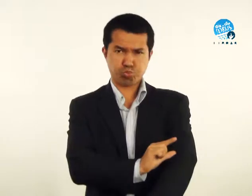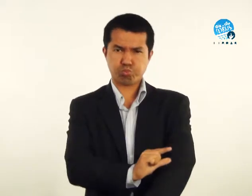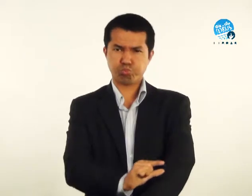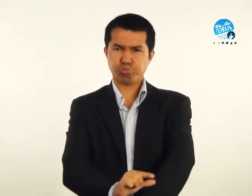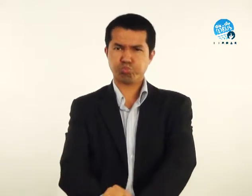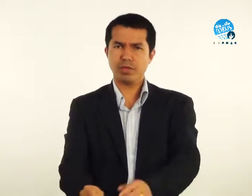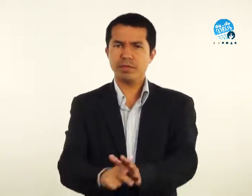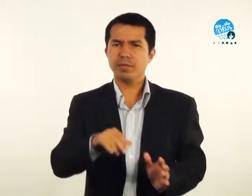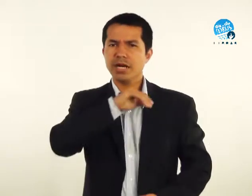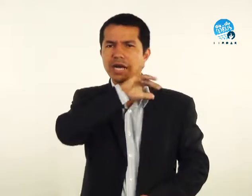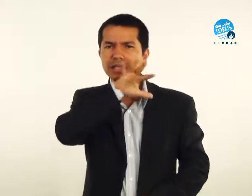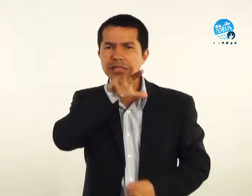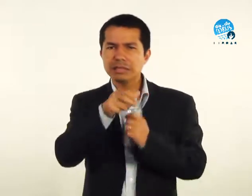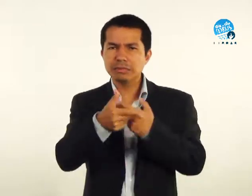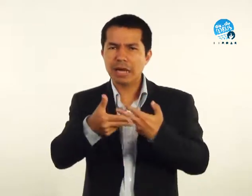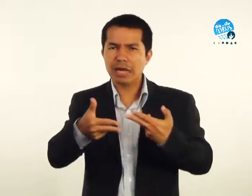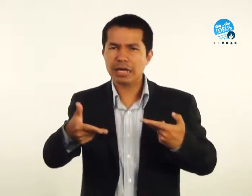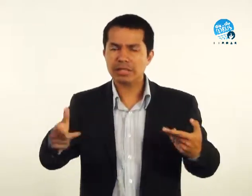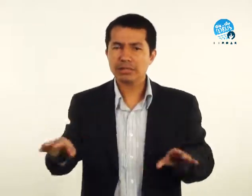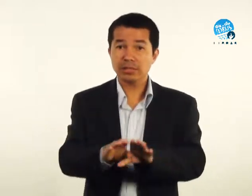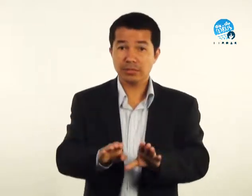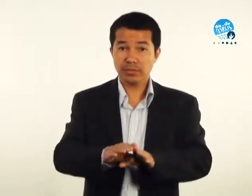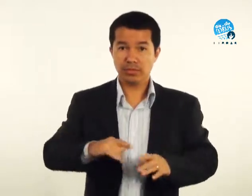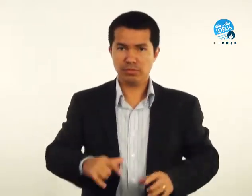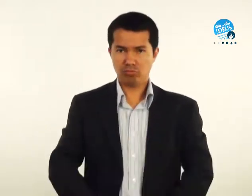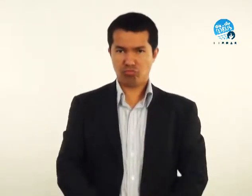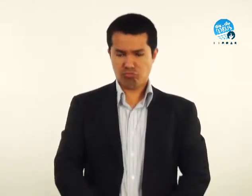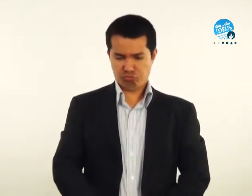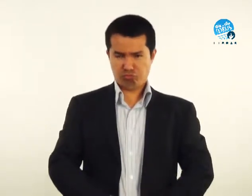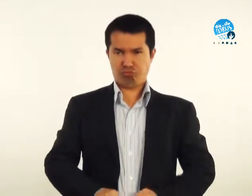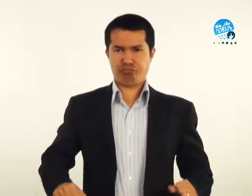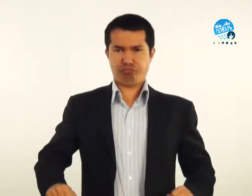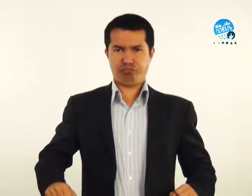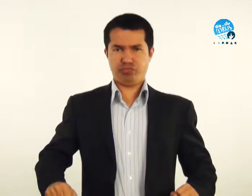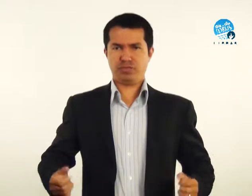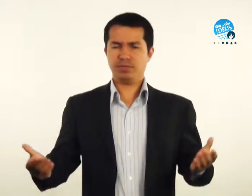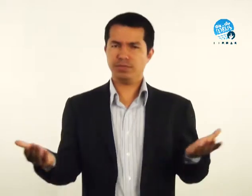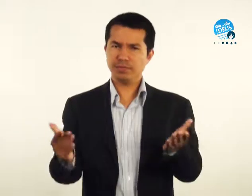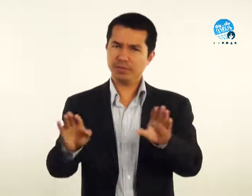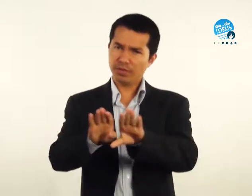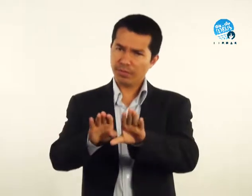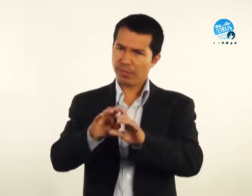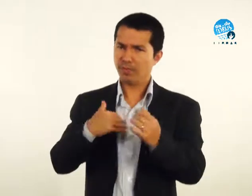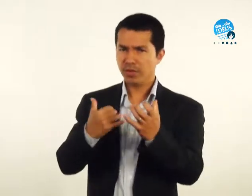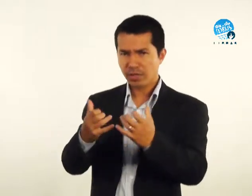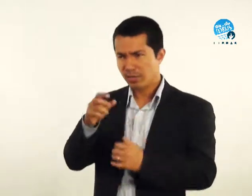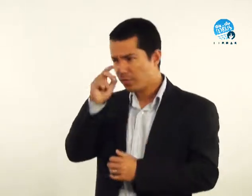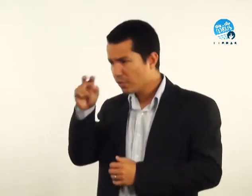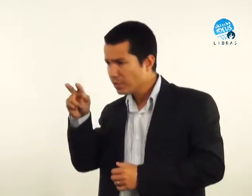cinturão, não é? E comia uma comida maravilhosa. Eu queria ver essa meninada da orquestra comendo essa comida.